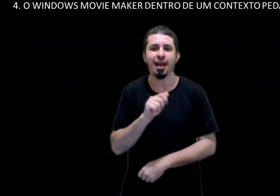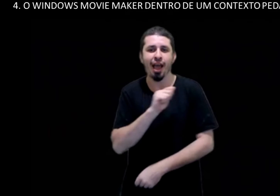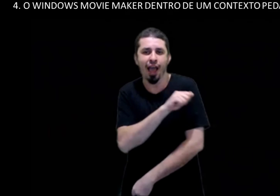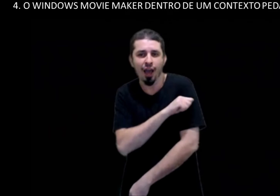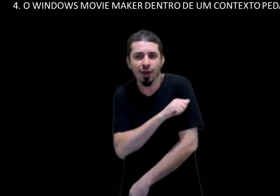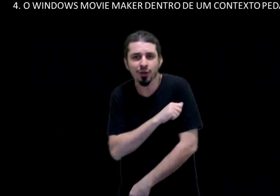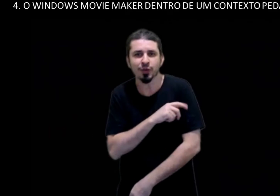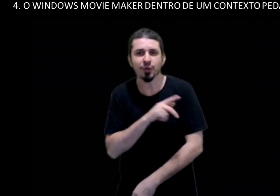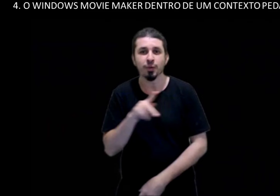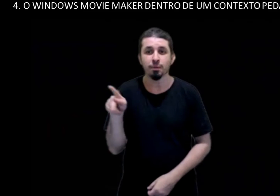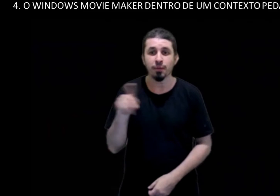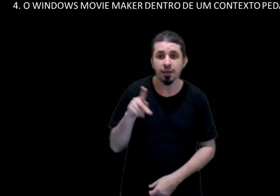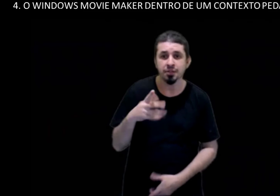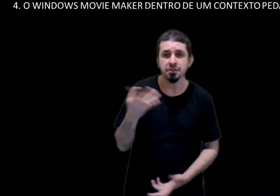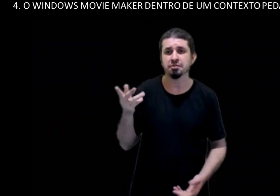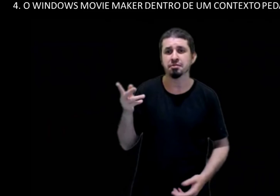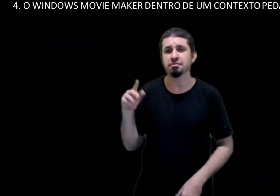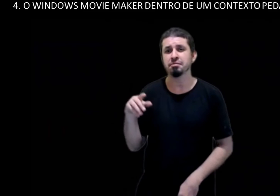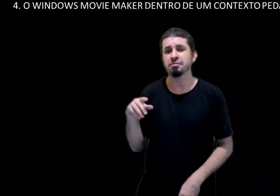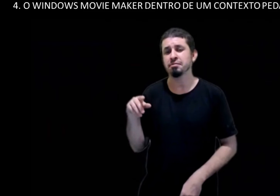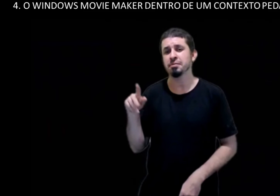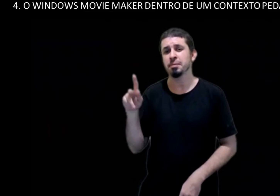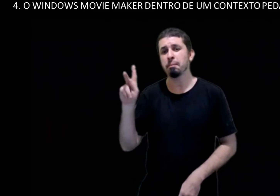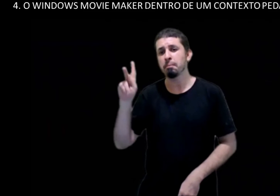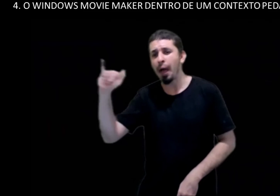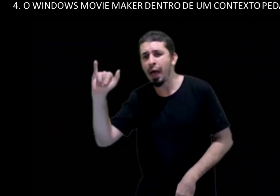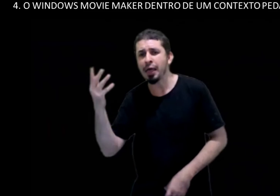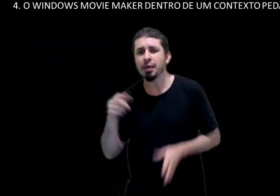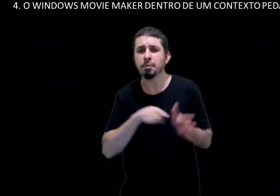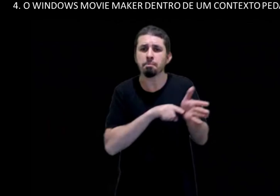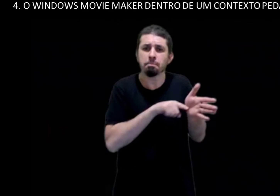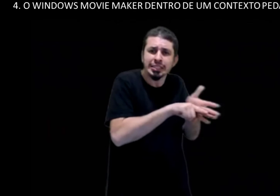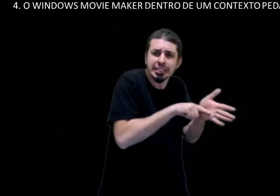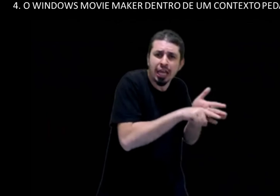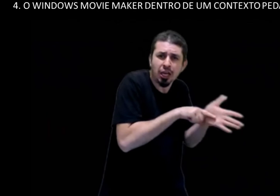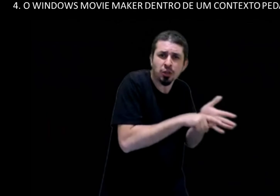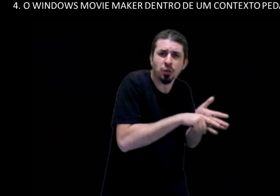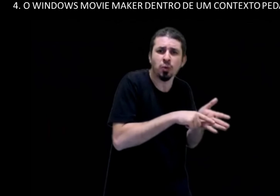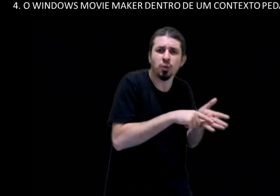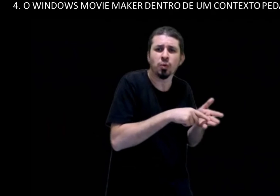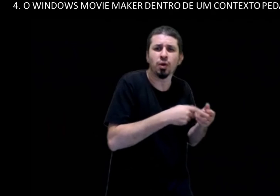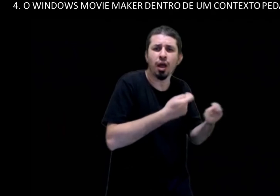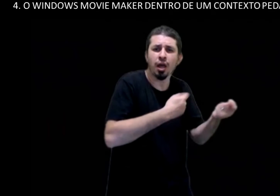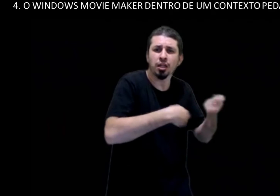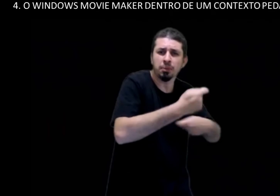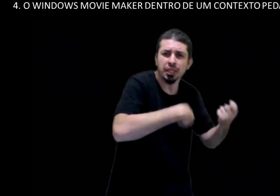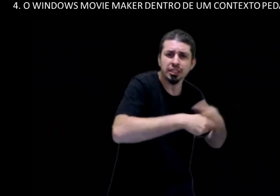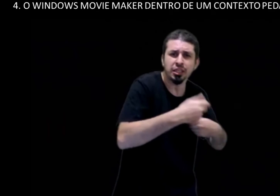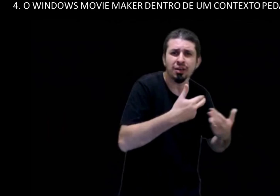pais, pesquisadores e administradores podem encontrar formas de escapar da educação tradicional